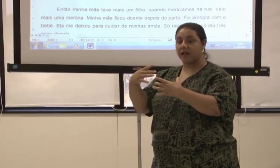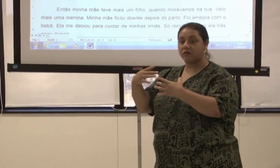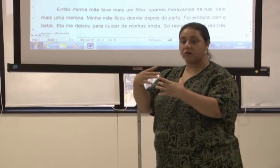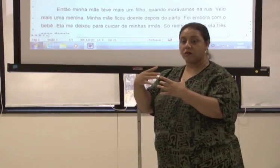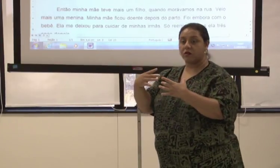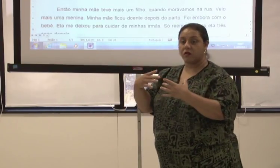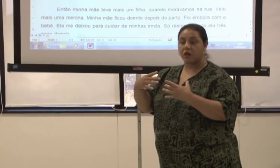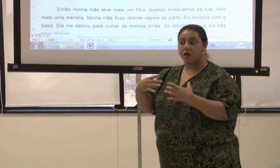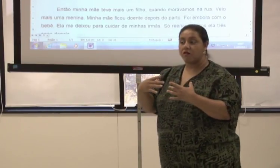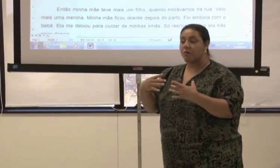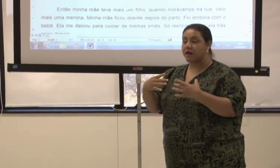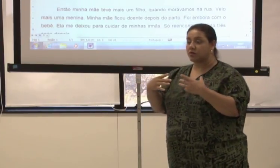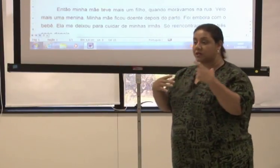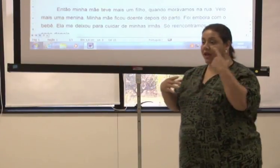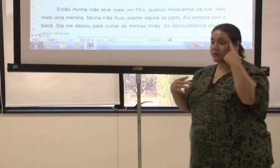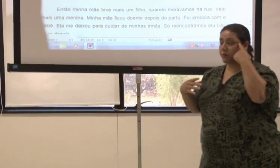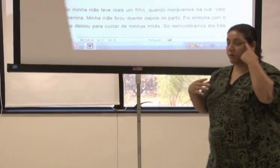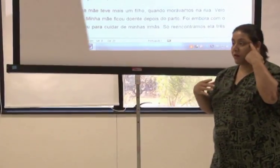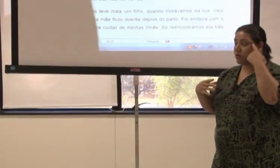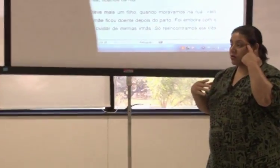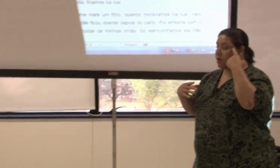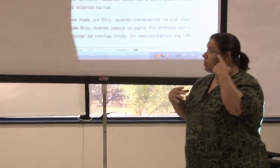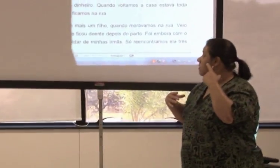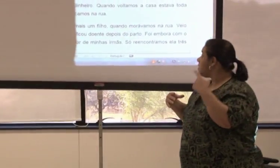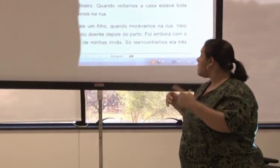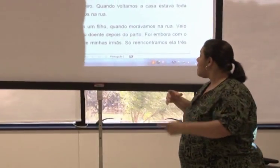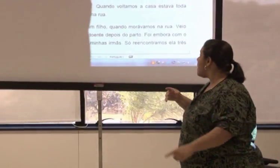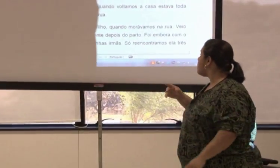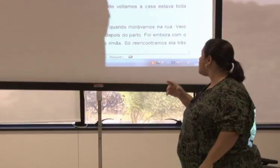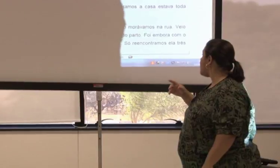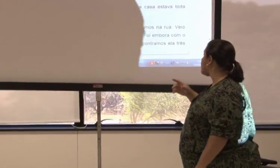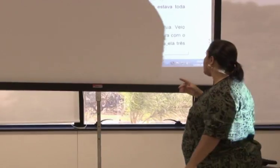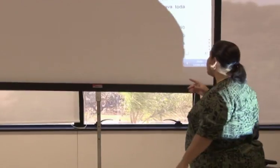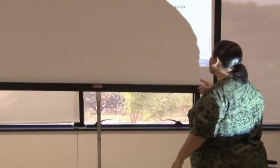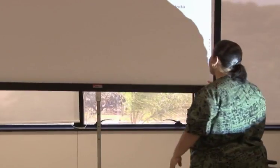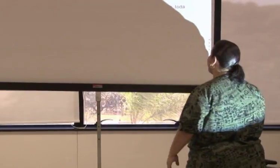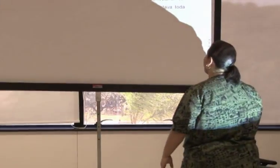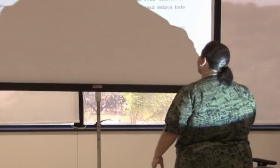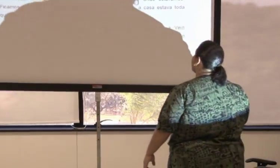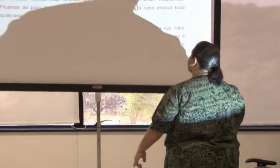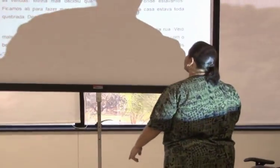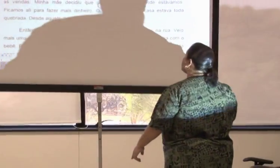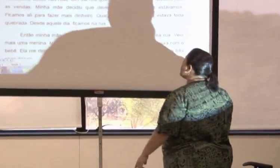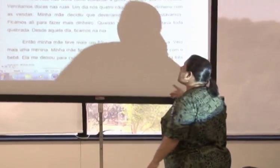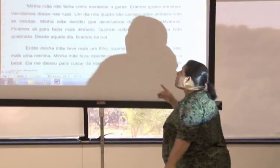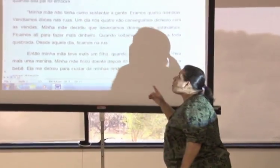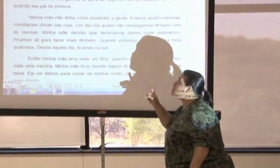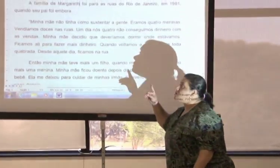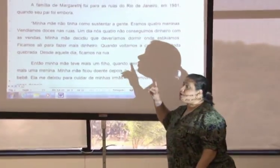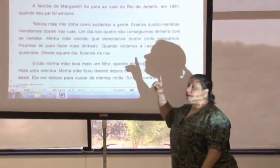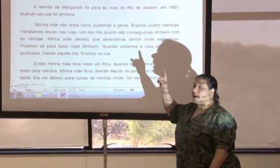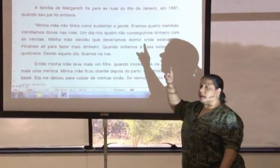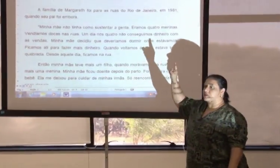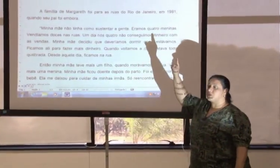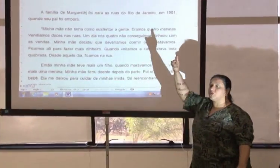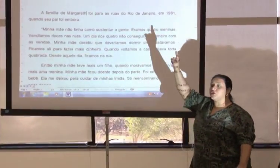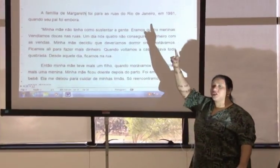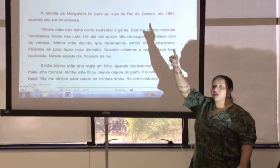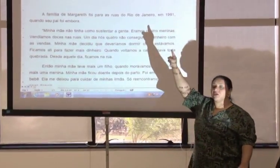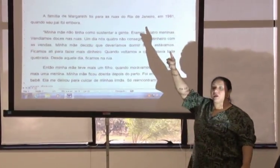Certo? Vamos raciocinar esse primeiro período, então? Eu tenho que marcar coisas diferentes. No título, eu